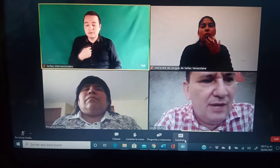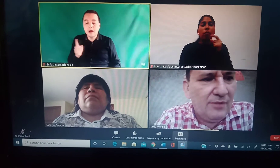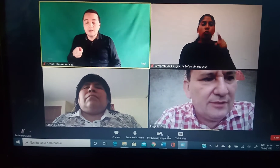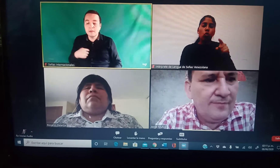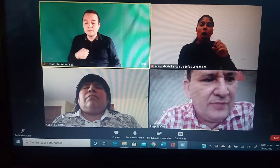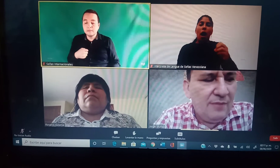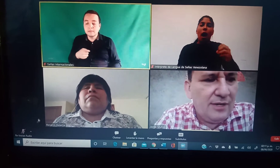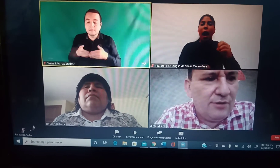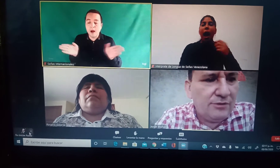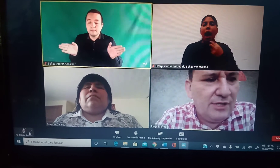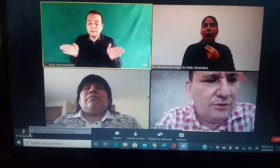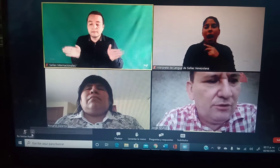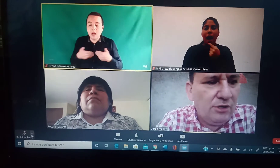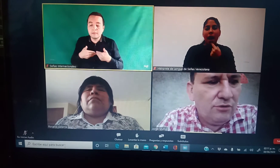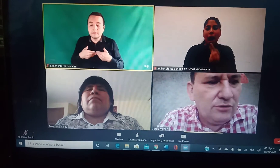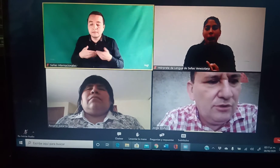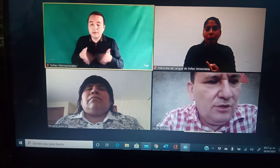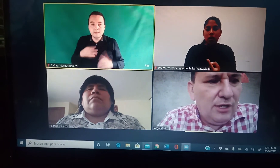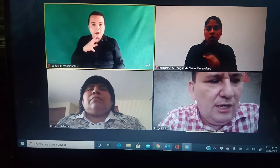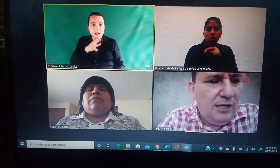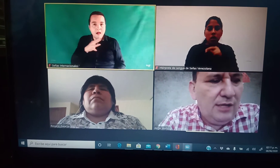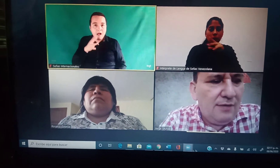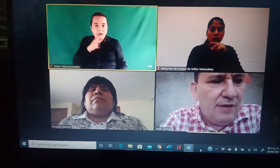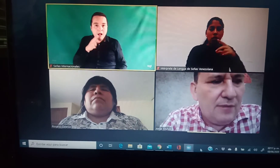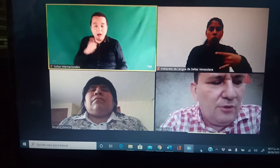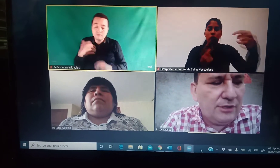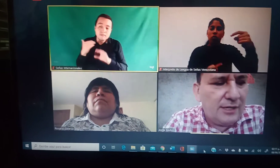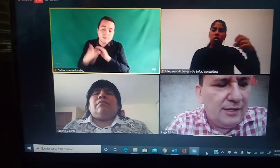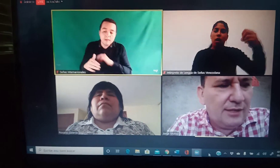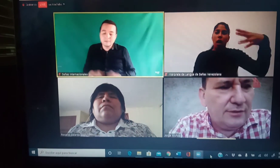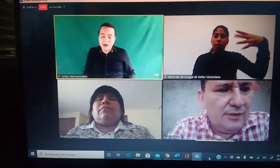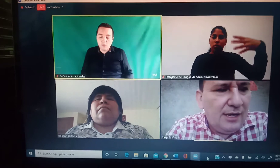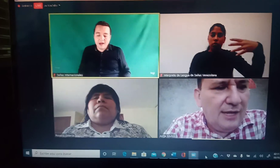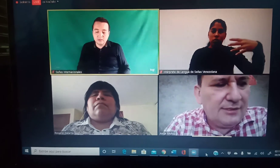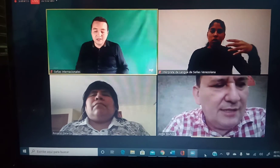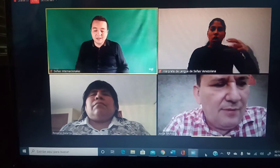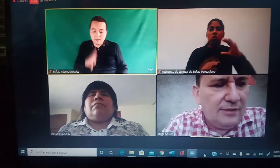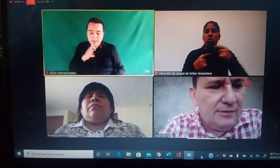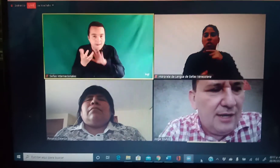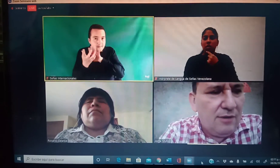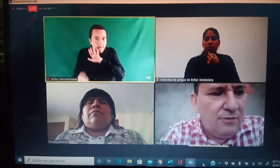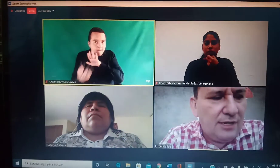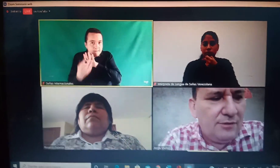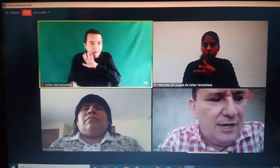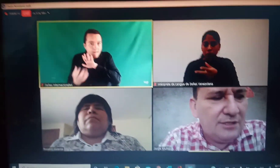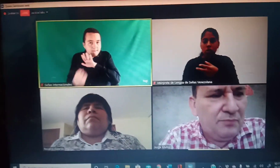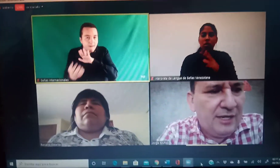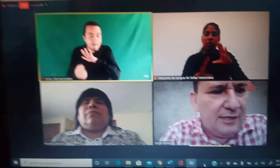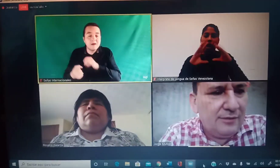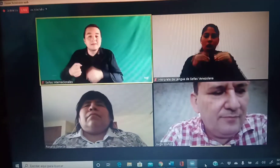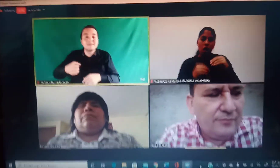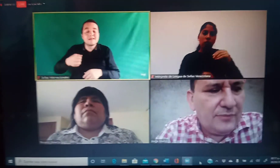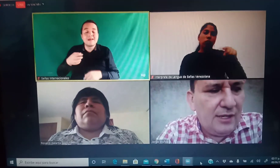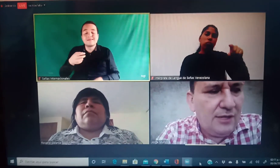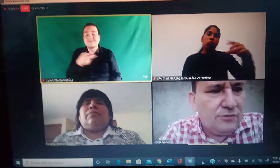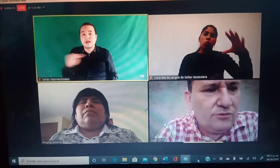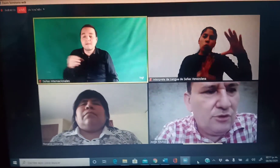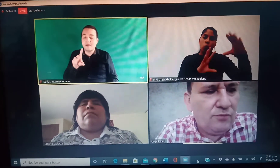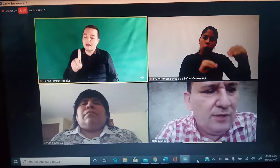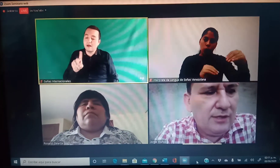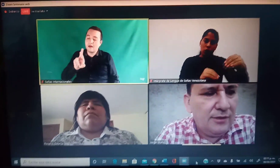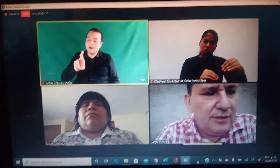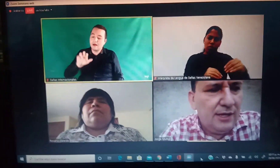programas, enviar correos electrónicos y navegar por Internet. Este se llama Dragon Natural Speak. Es